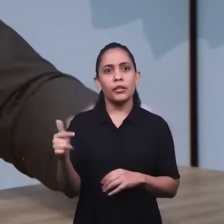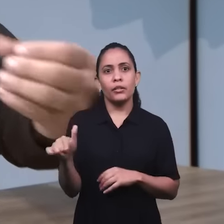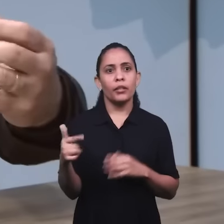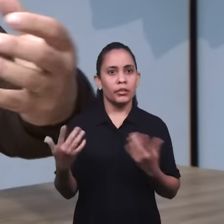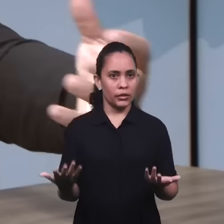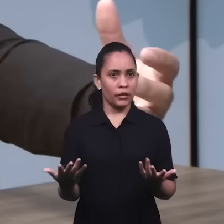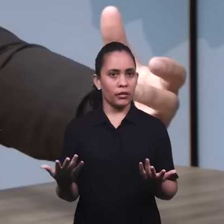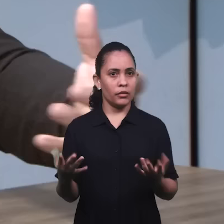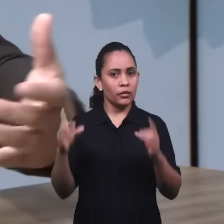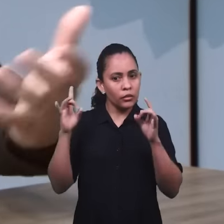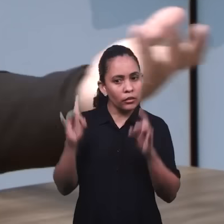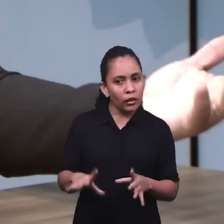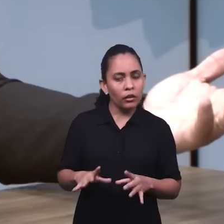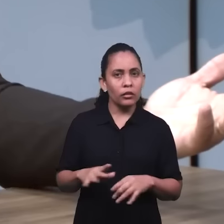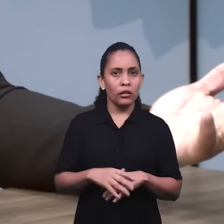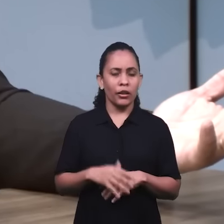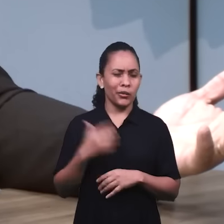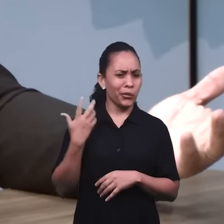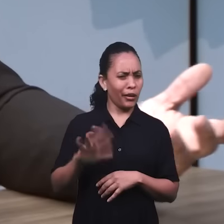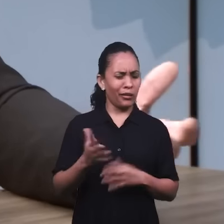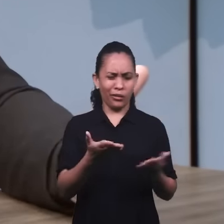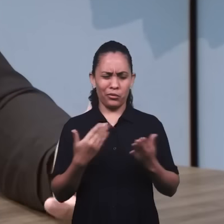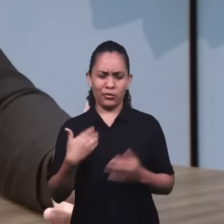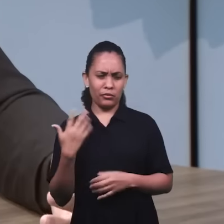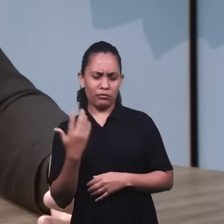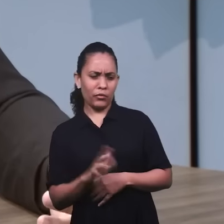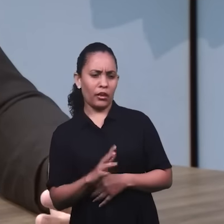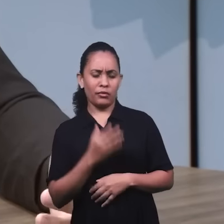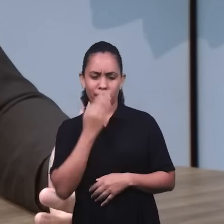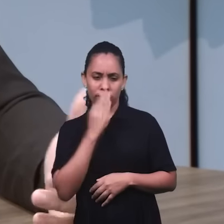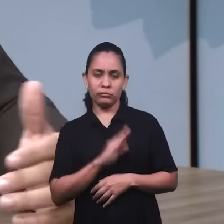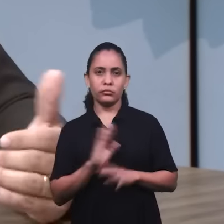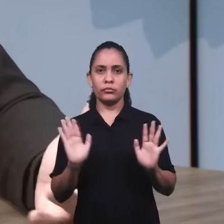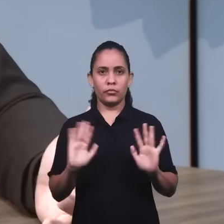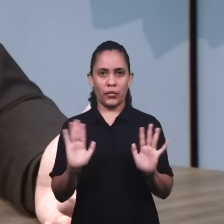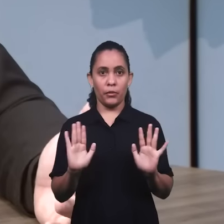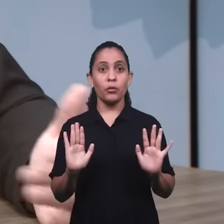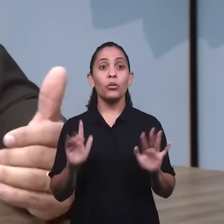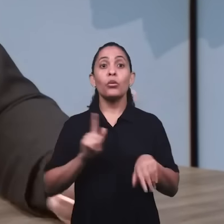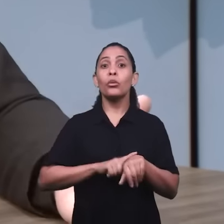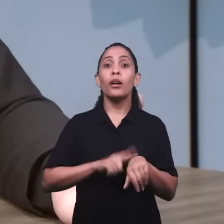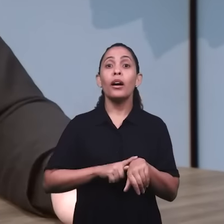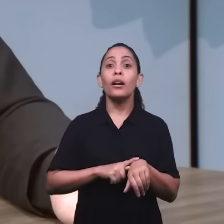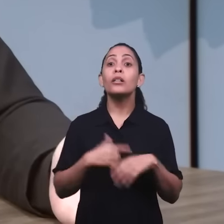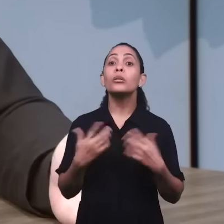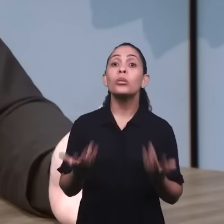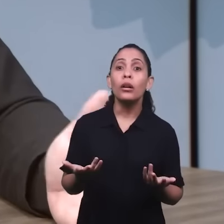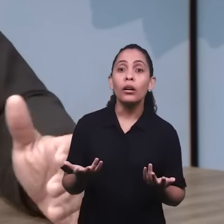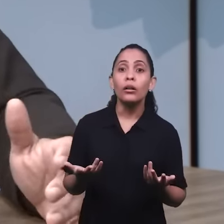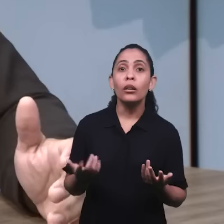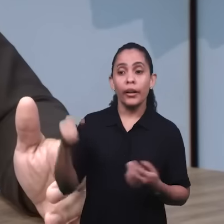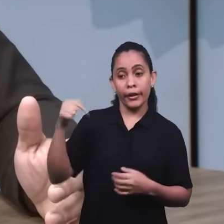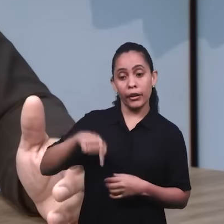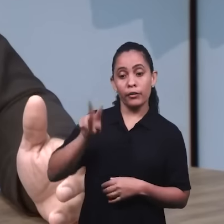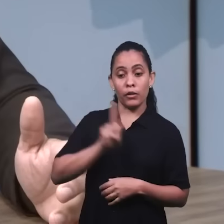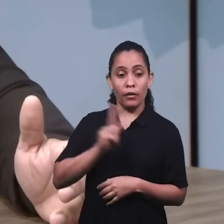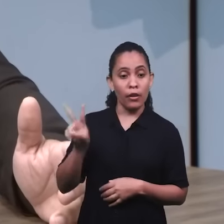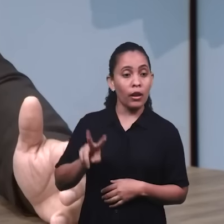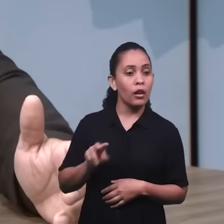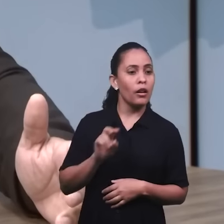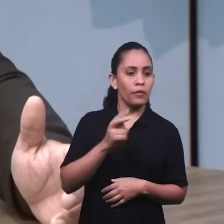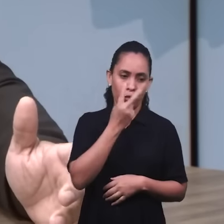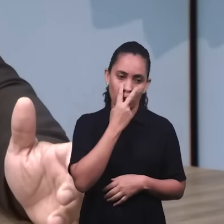não é porque ele rejeitou o convite, porque ele não entendeu. Porque não entendeu. Porque ele não entendeu. Mas ele já falou bem assim, tá, onde é que vai ser? Que horas que é? É aqui em Vila Velha?